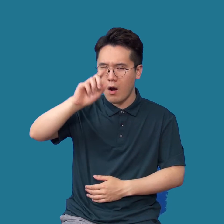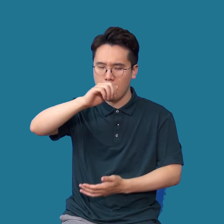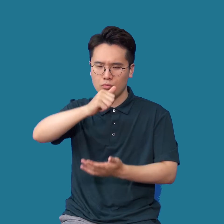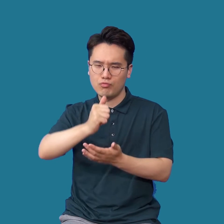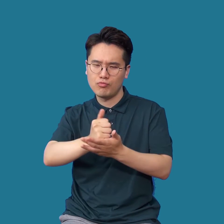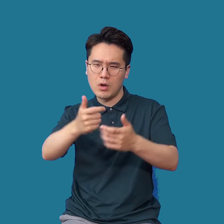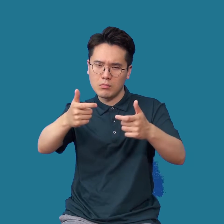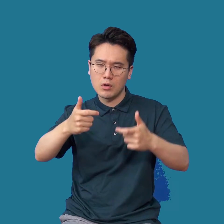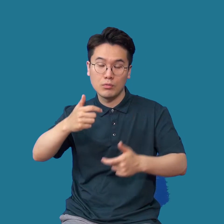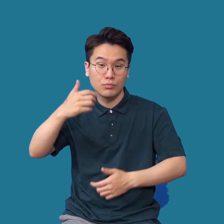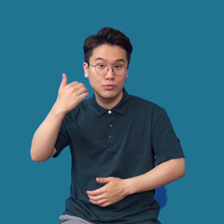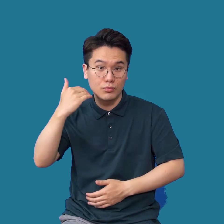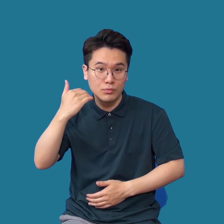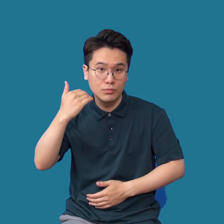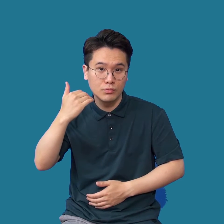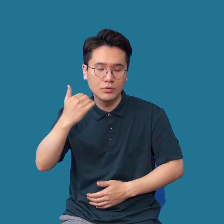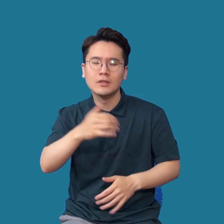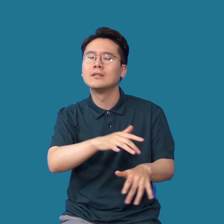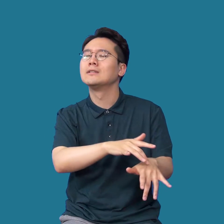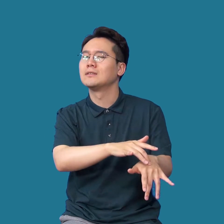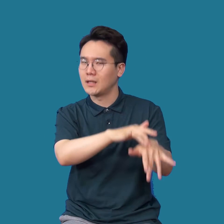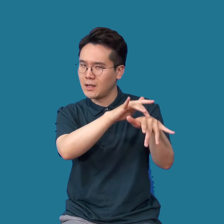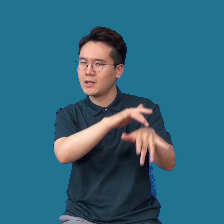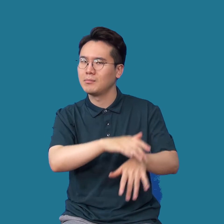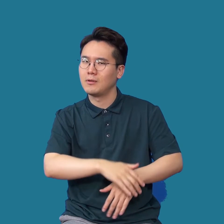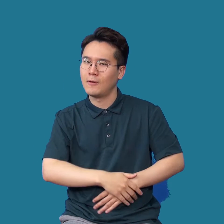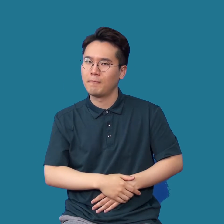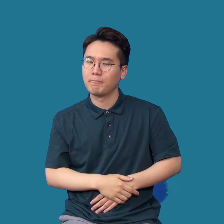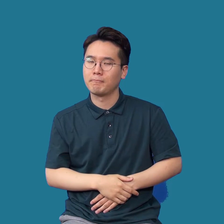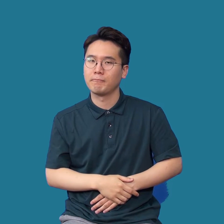누구입니까? 사탄이죠.